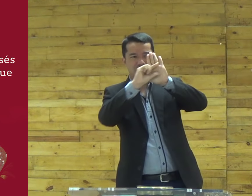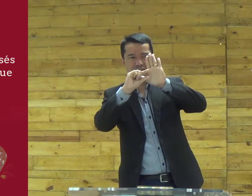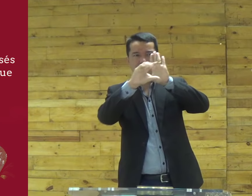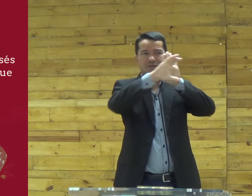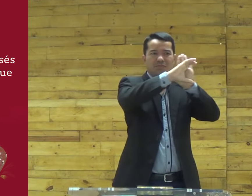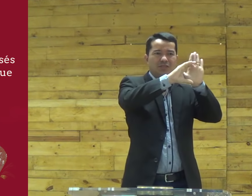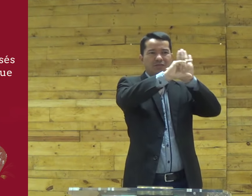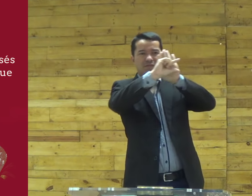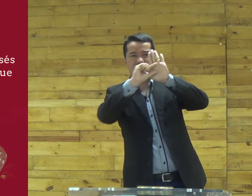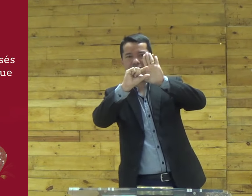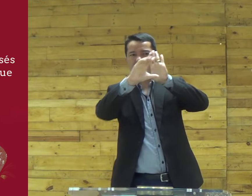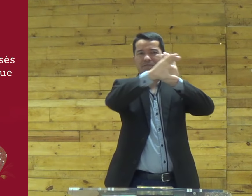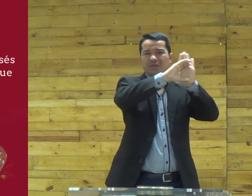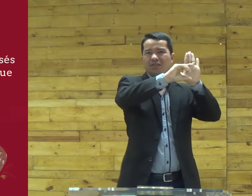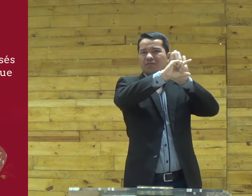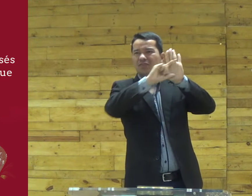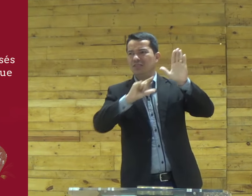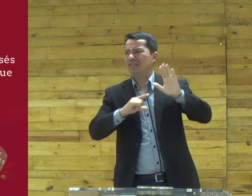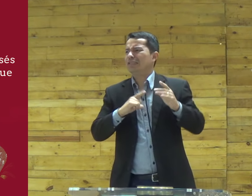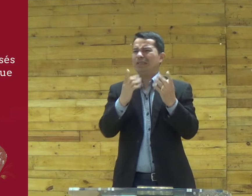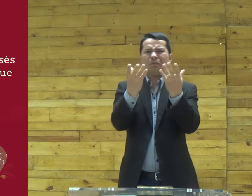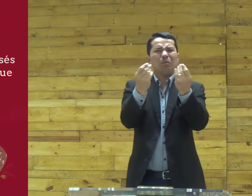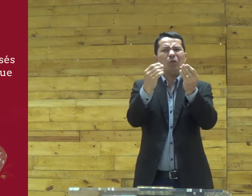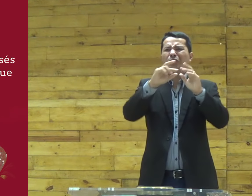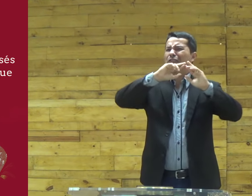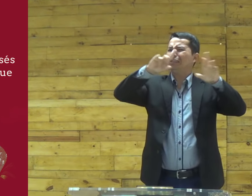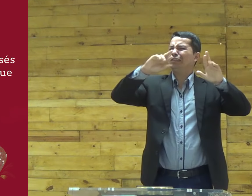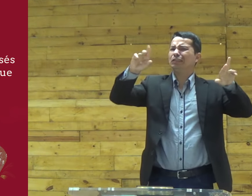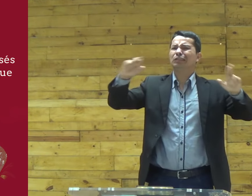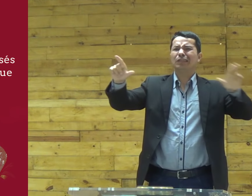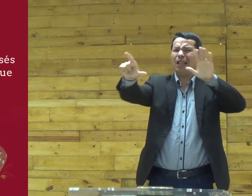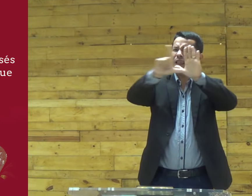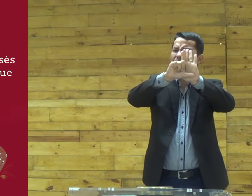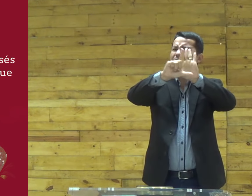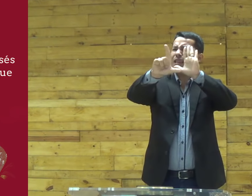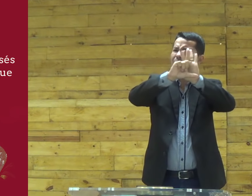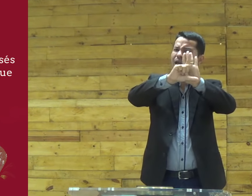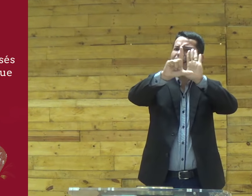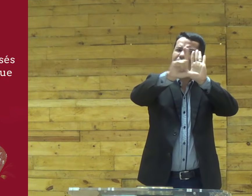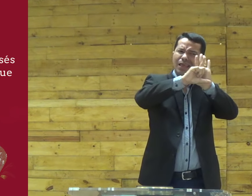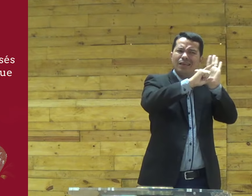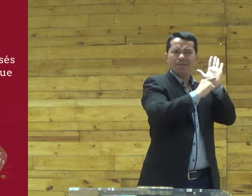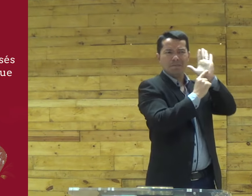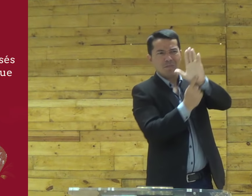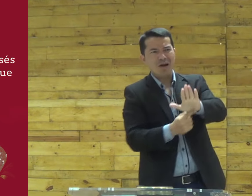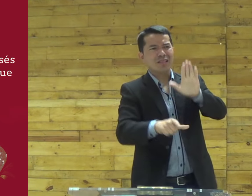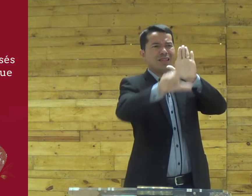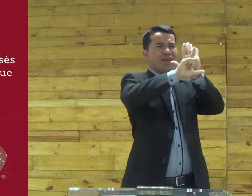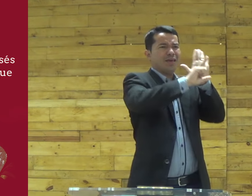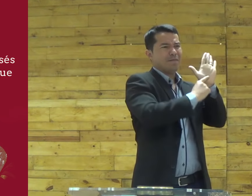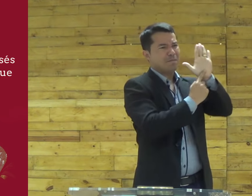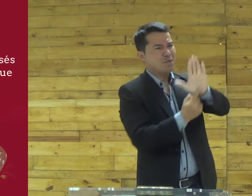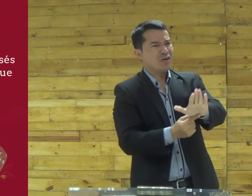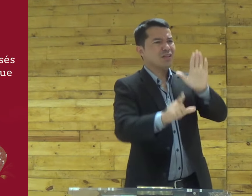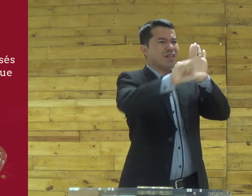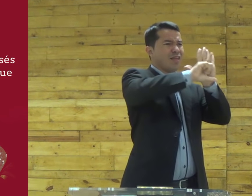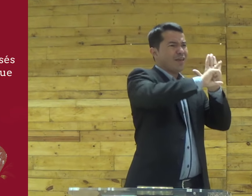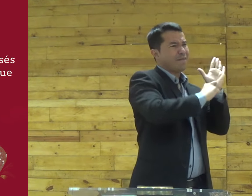Deus, né? São os capítulos, os versículos que tratam das diversas leis de Deus. É Deus